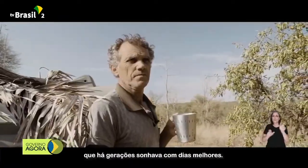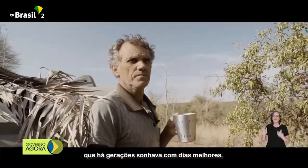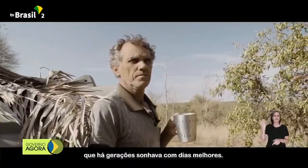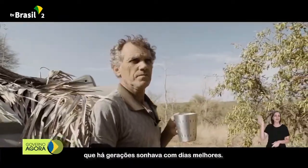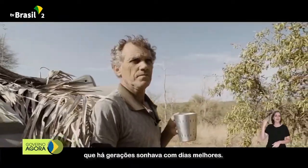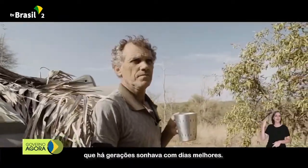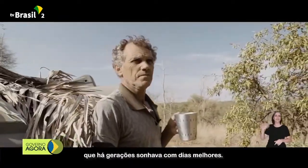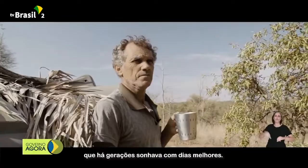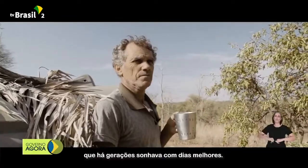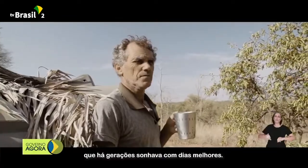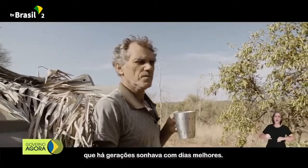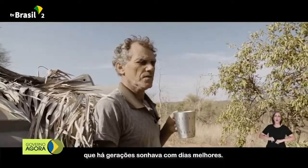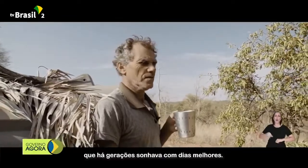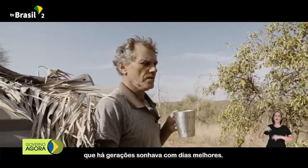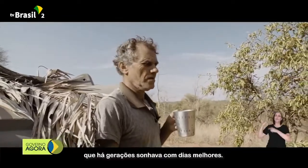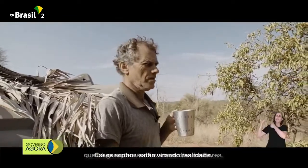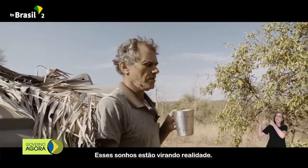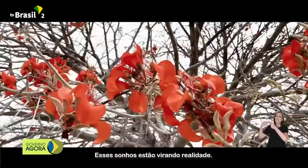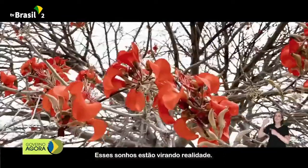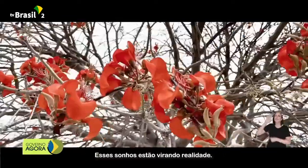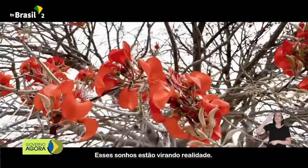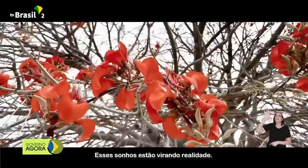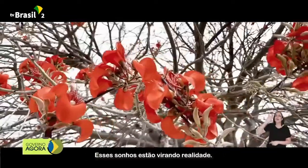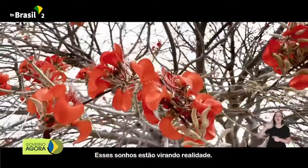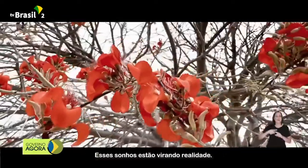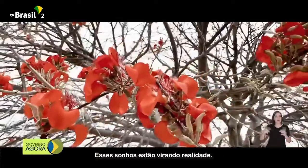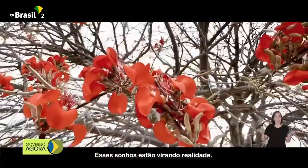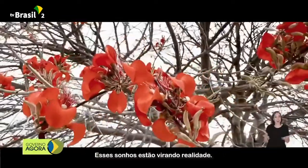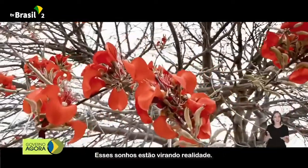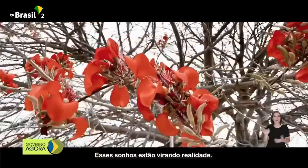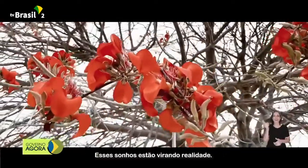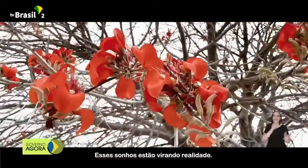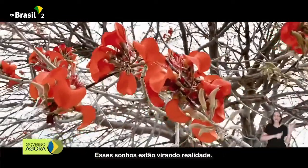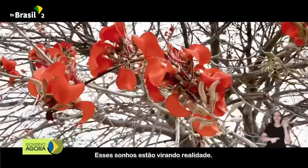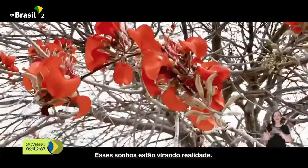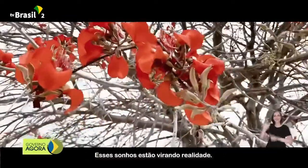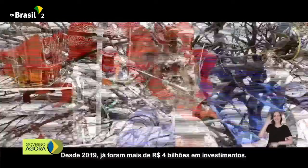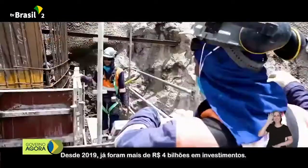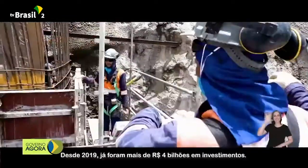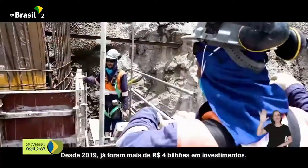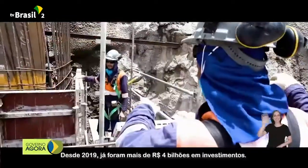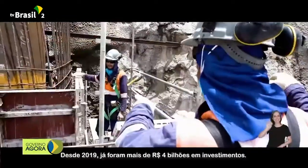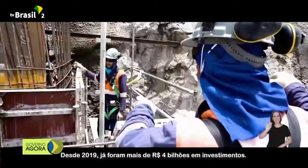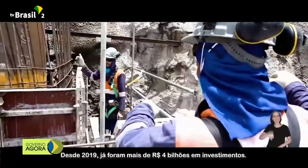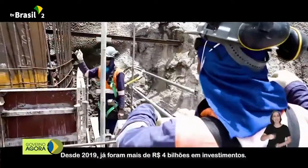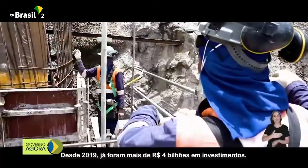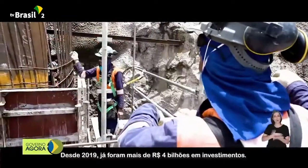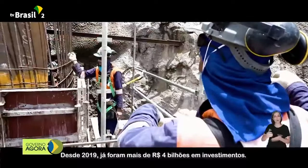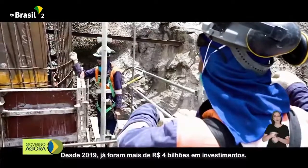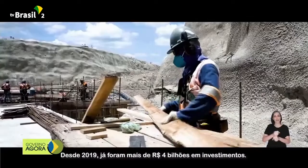gerações sonhava com dias melhores. Esses sonhos estão virando realidade.